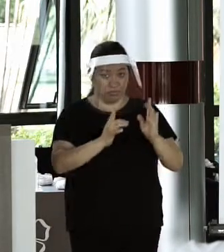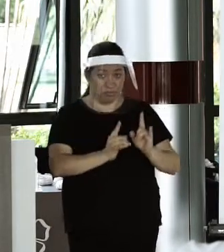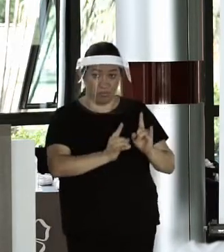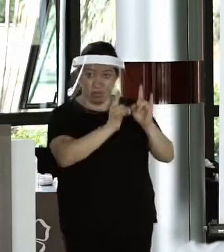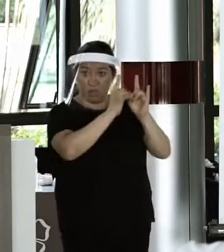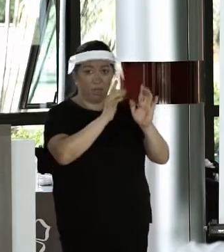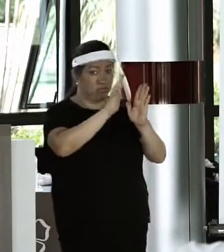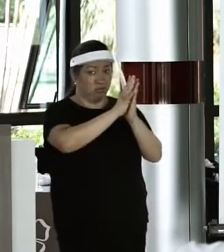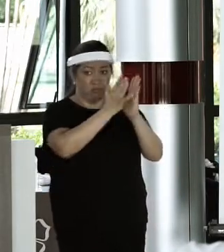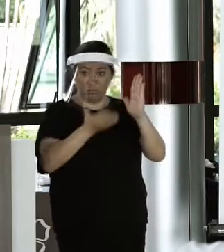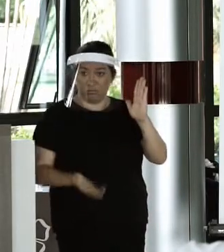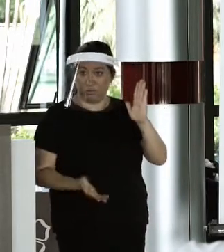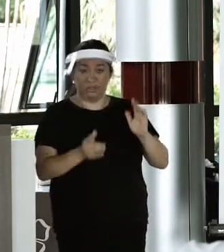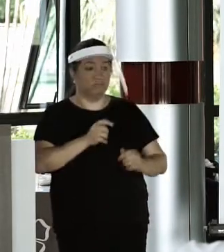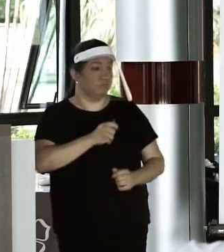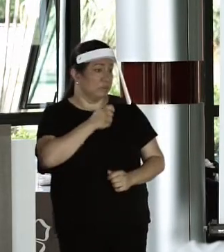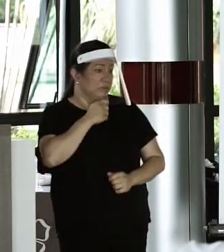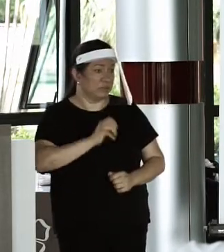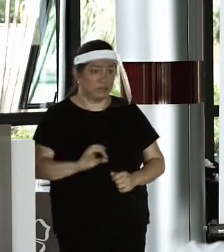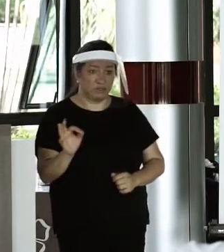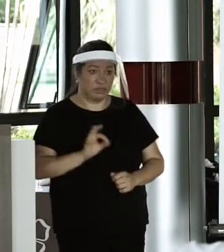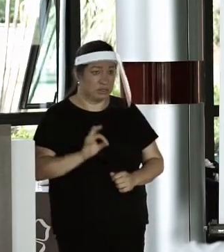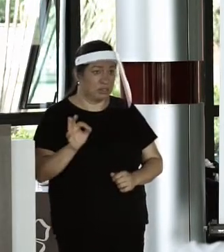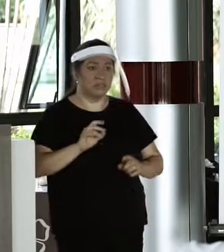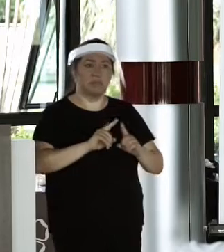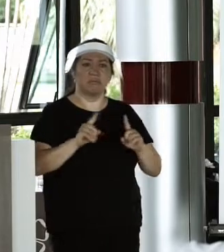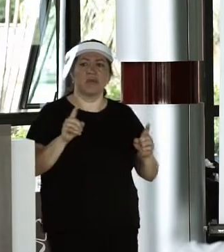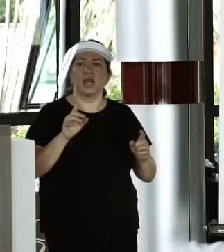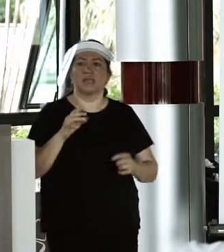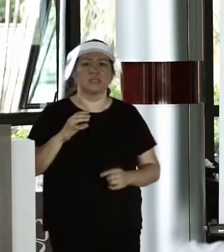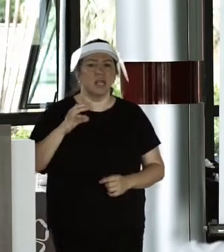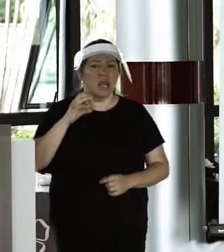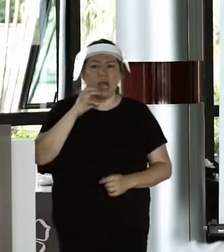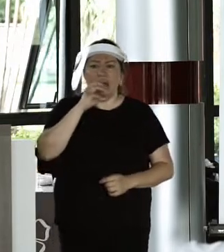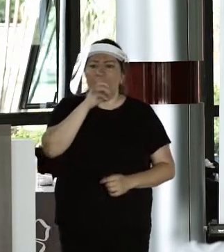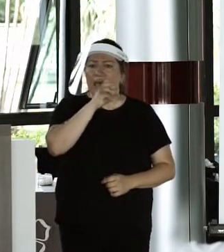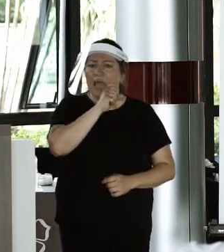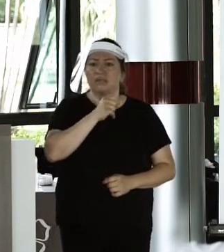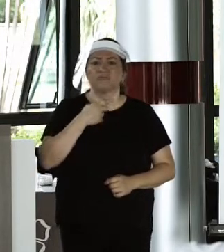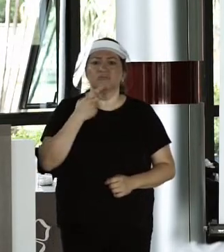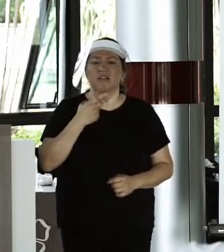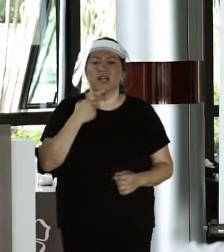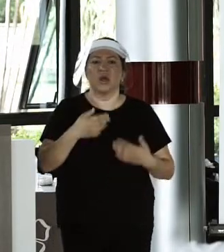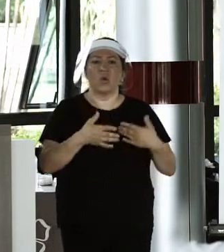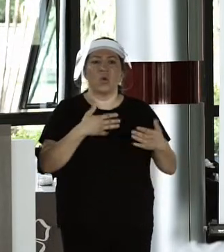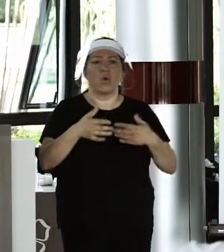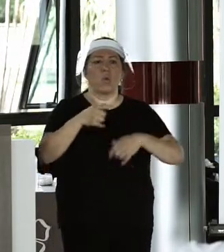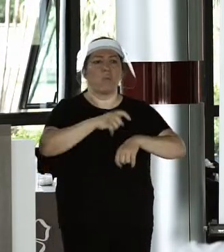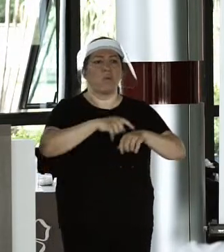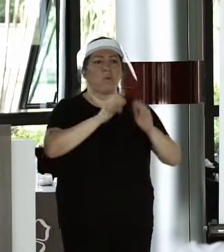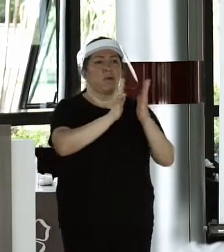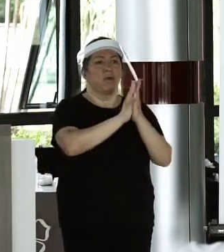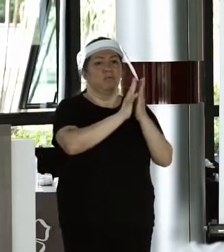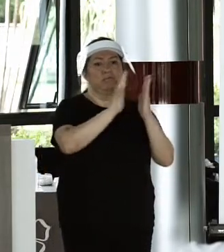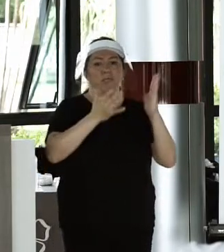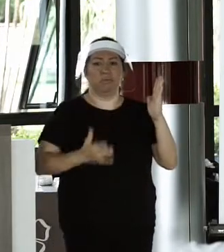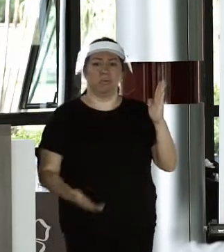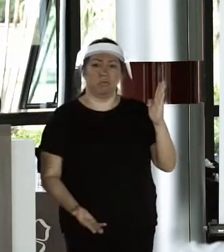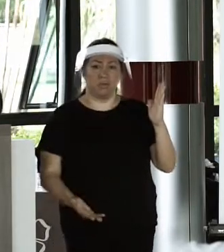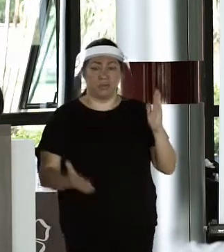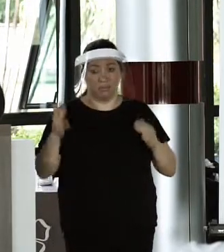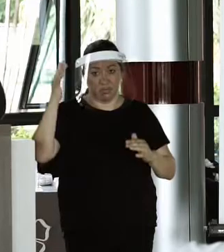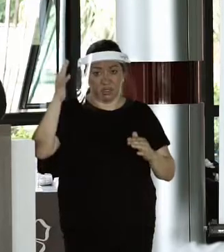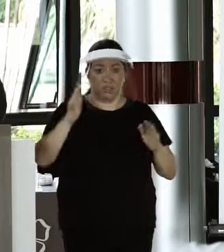ela está lá. Só que a termografia está me mostrando que ela pode cair a qualquer momento. Então você imagina o estrago de uma